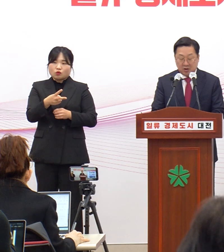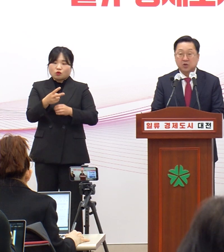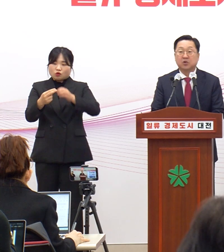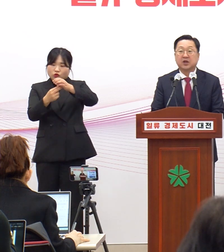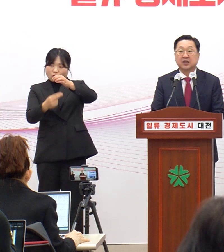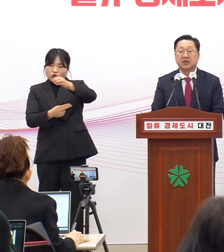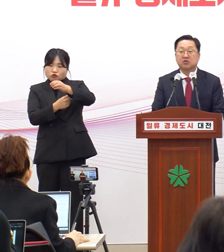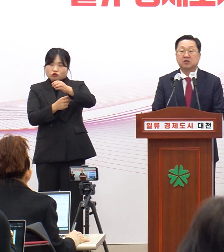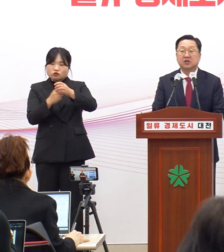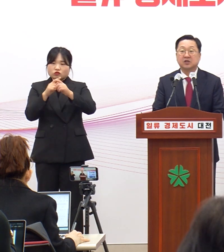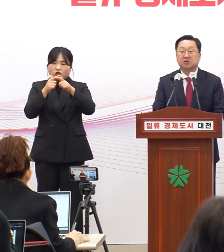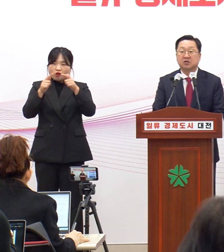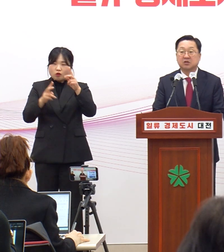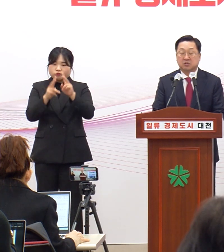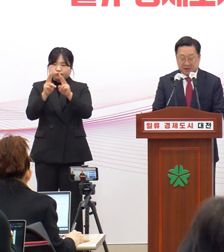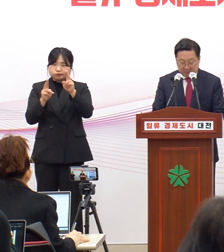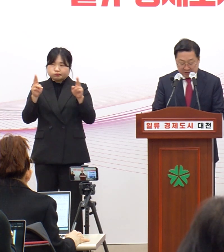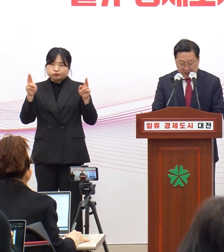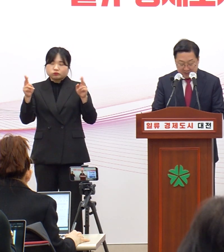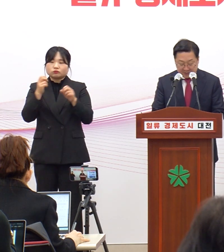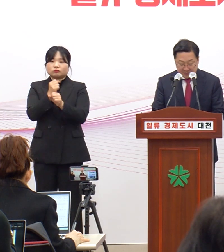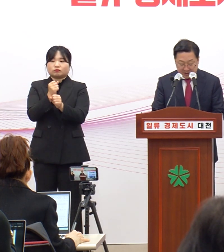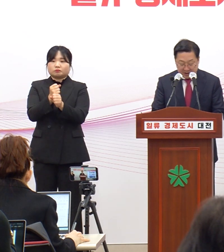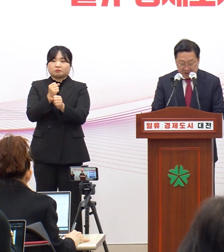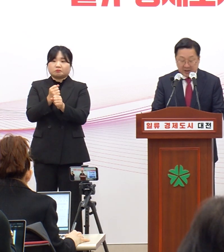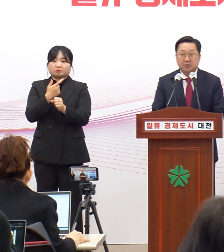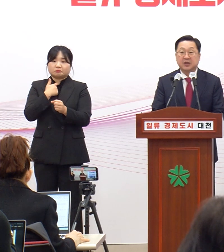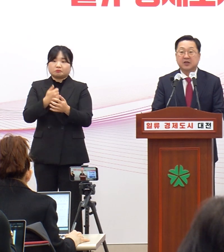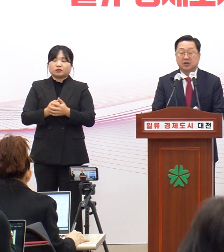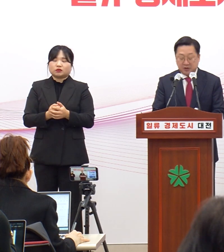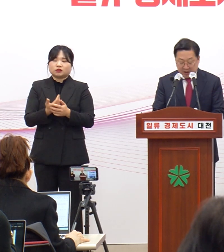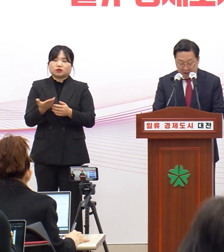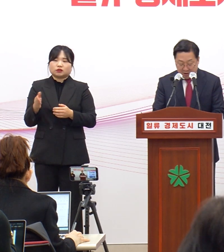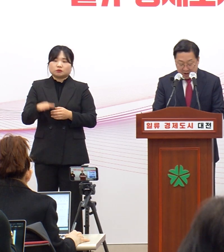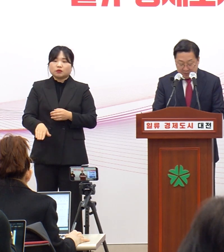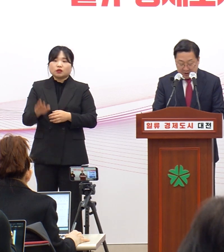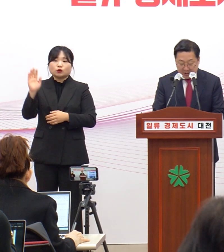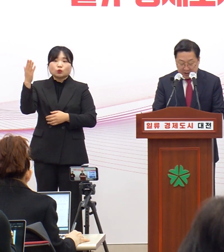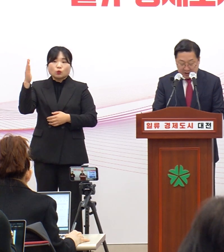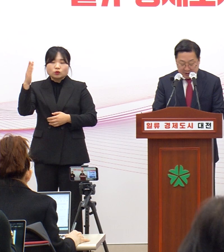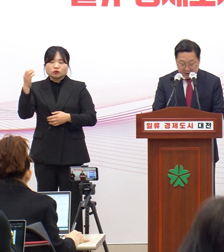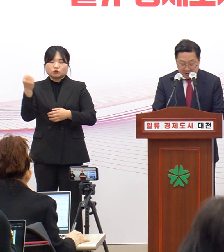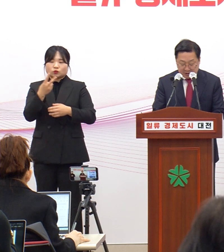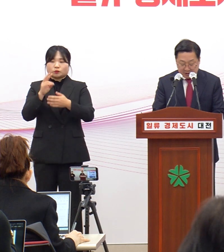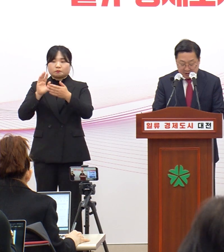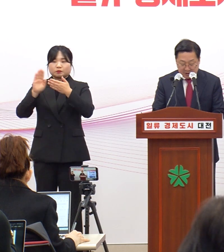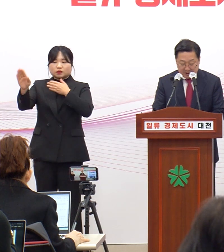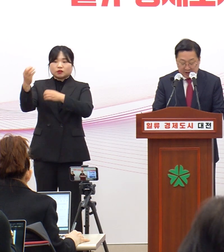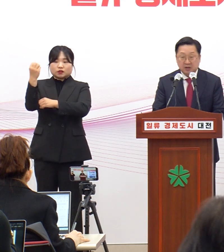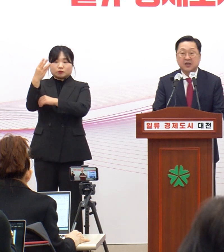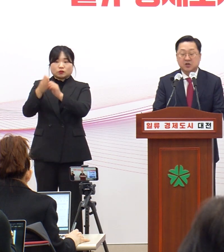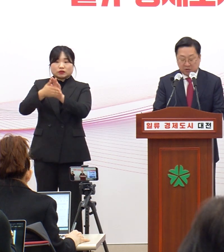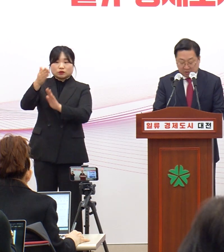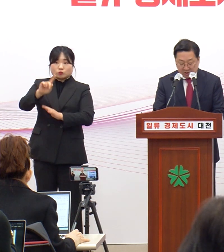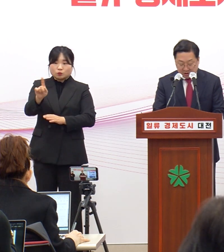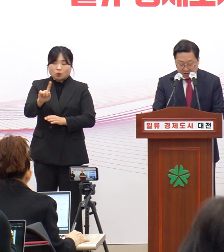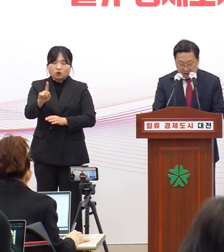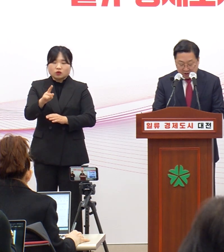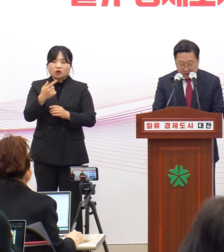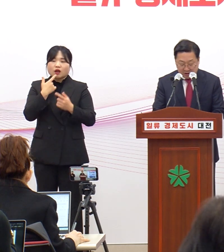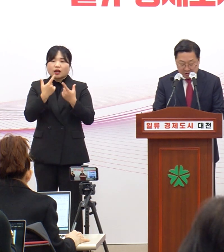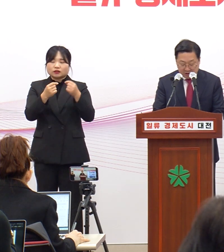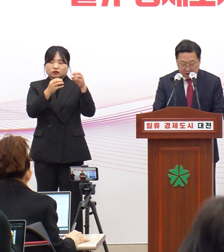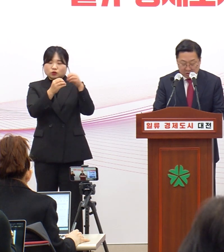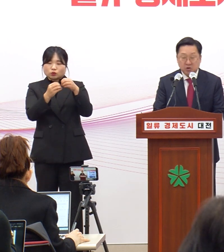형태의 교량이 주를 이루어 왔습니다. 하지만 현대와 미래의 기반 시설은 이러한